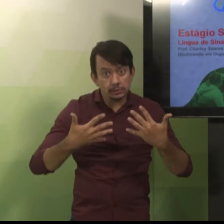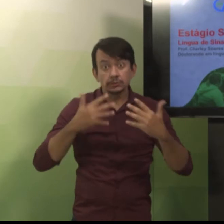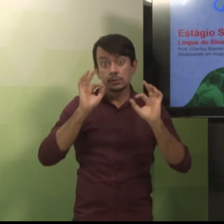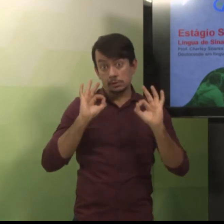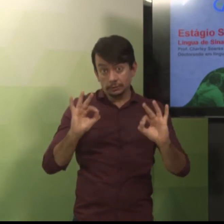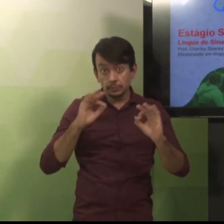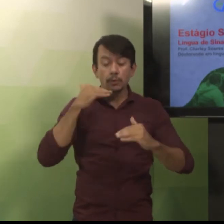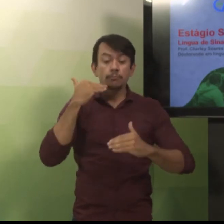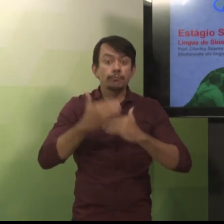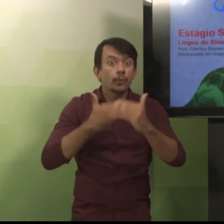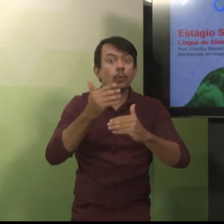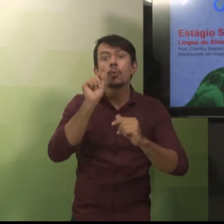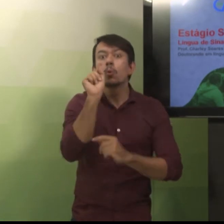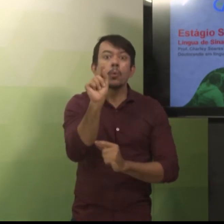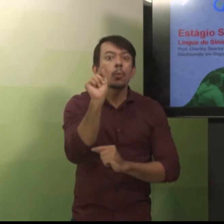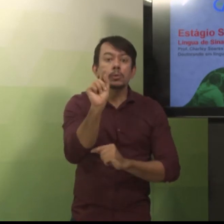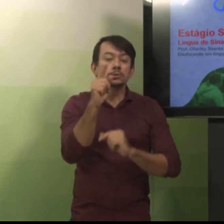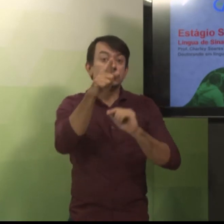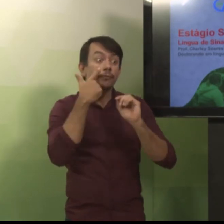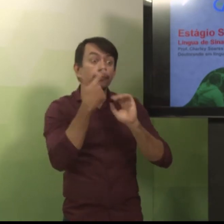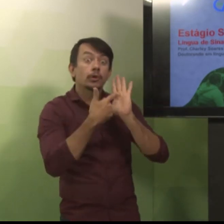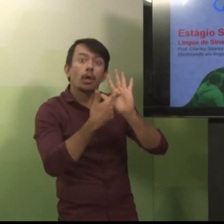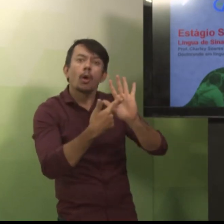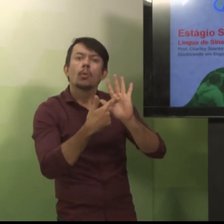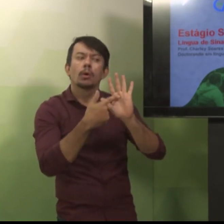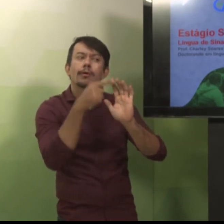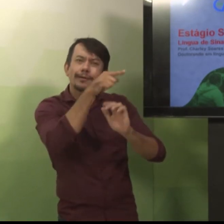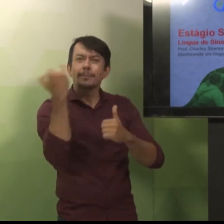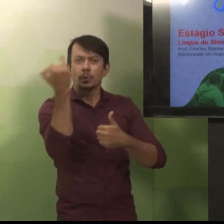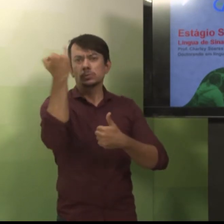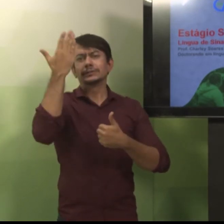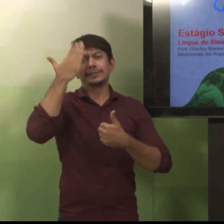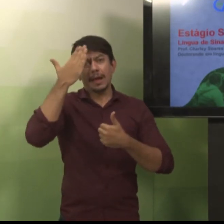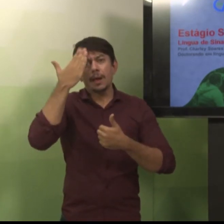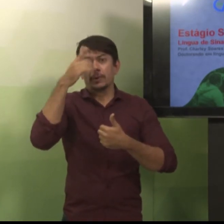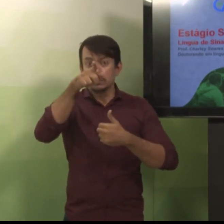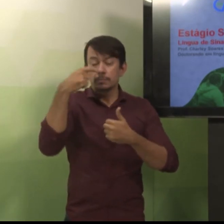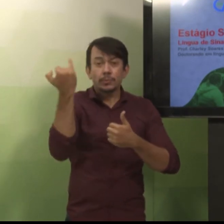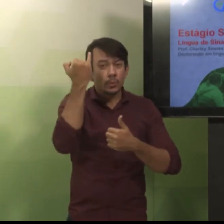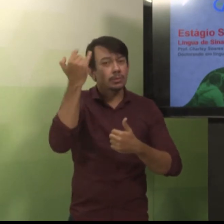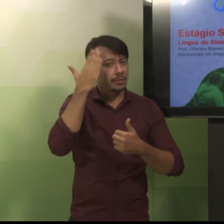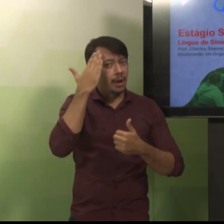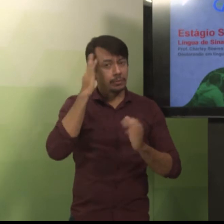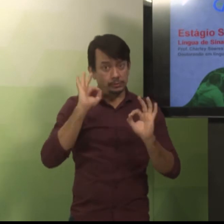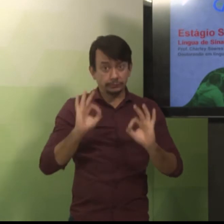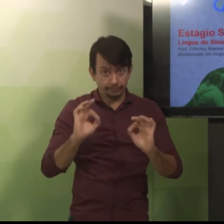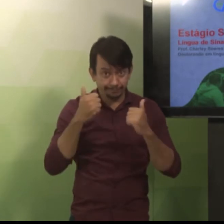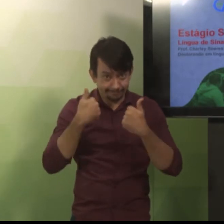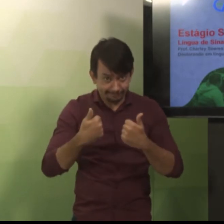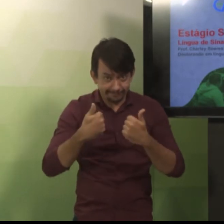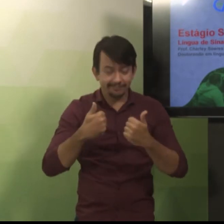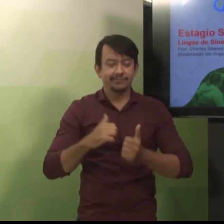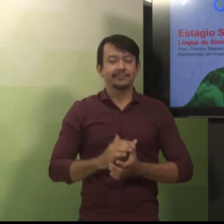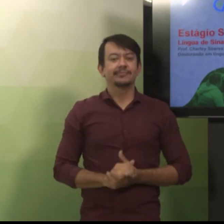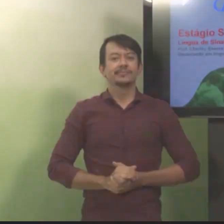algumas orientações, algumas explicações. Então, é importante que vocês vejam, ok?